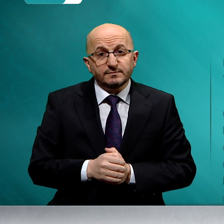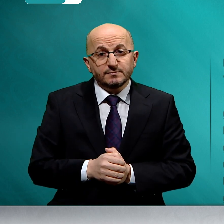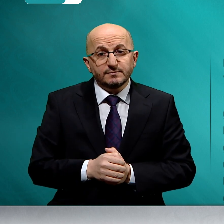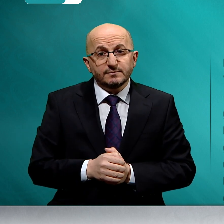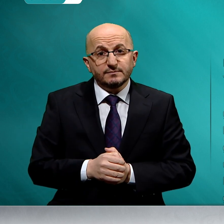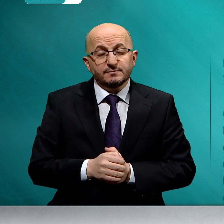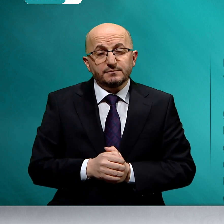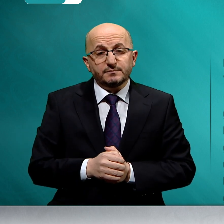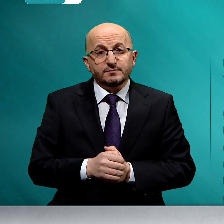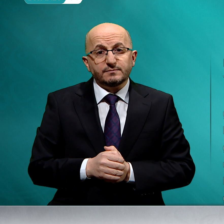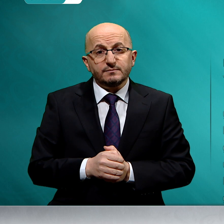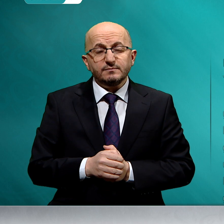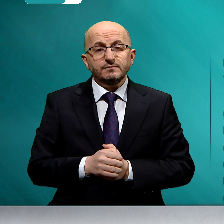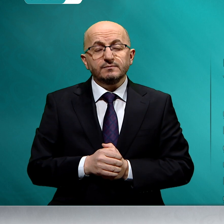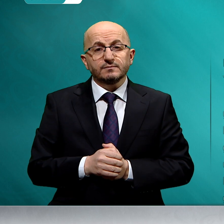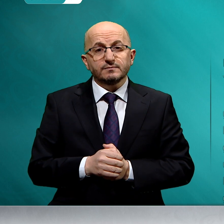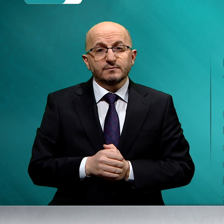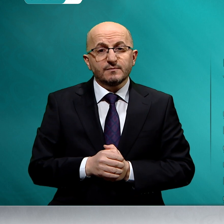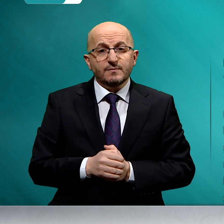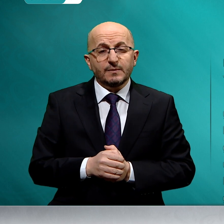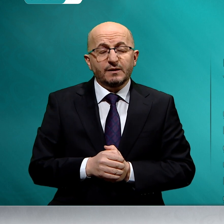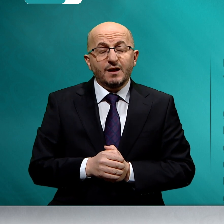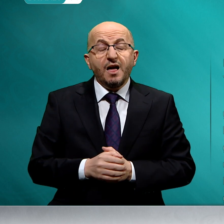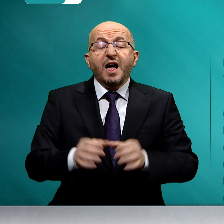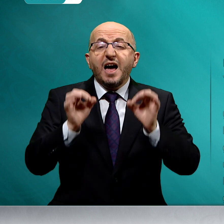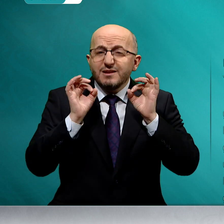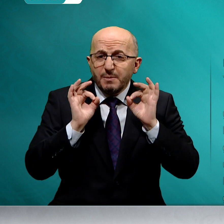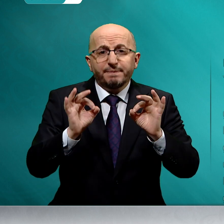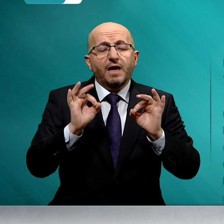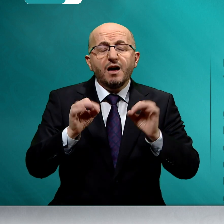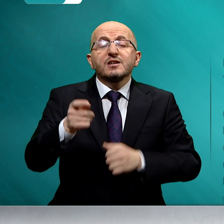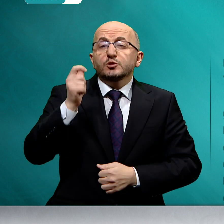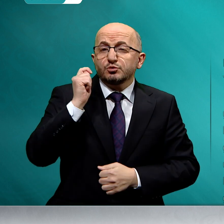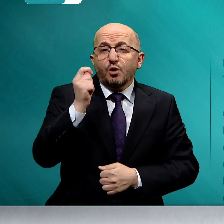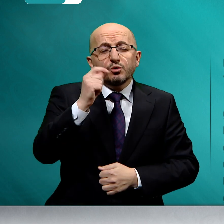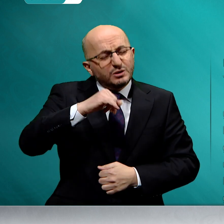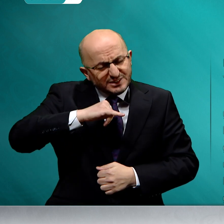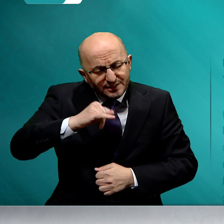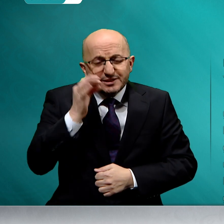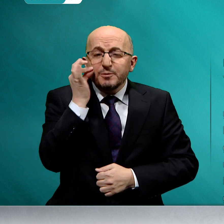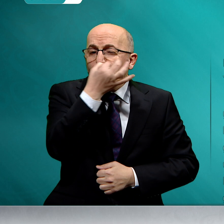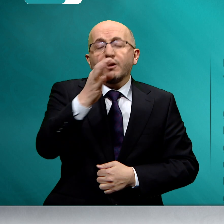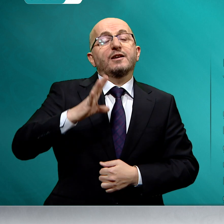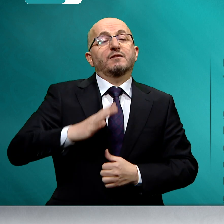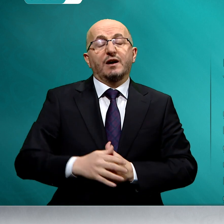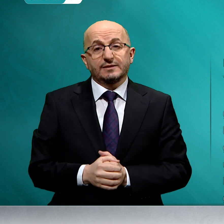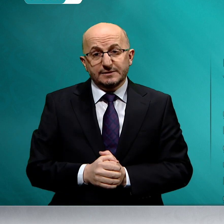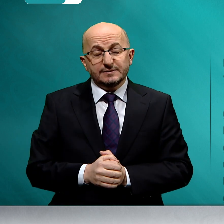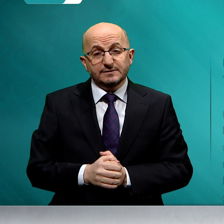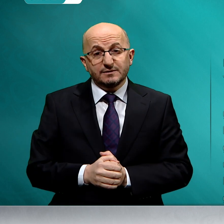يُسْرًا اِنَّ مَعَ الْعُسْرِ يُسْرًا Elbette zorluğun yanında bir kolaylık